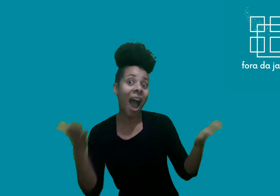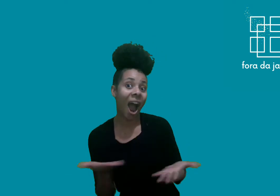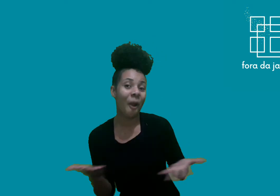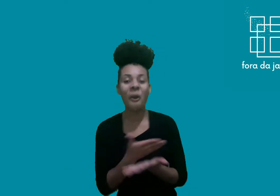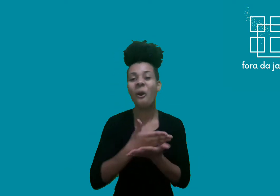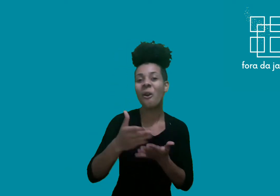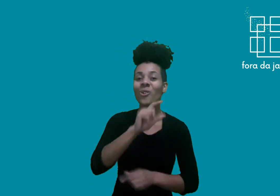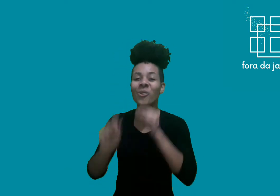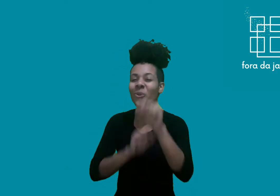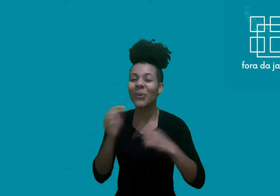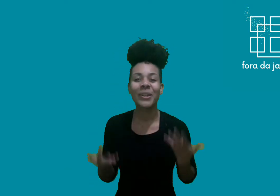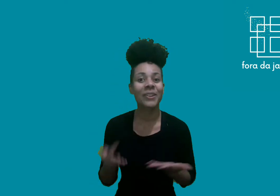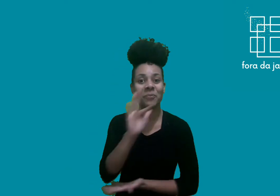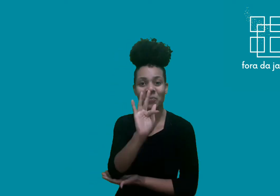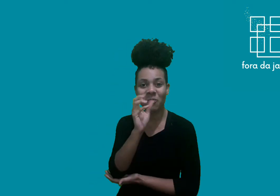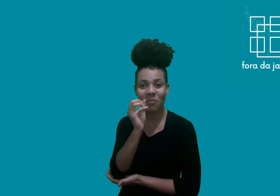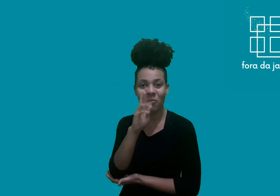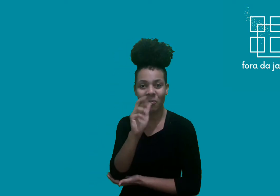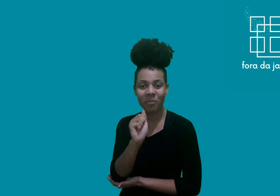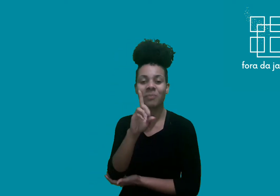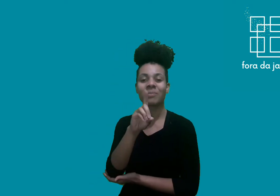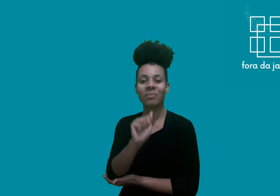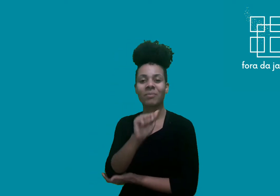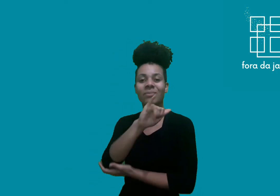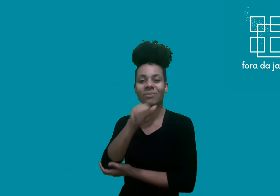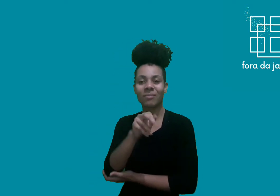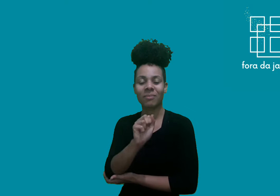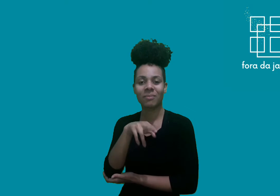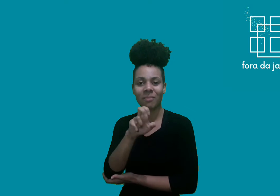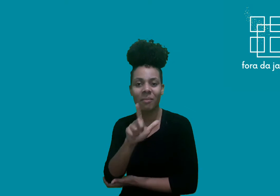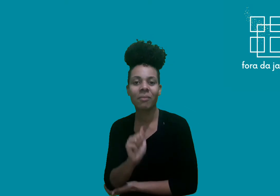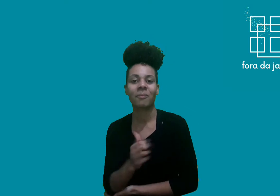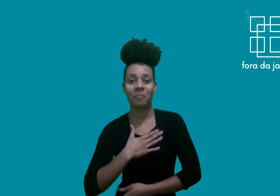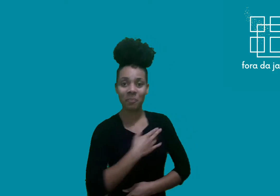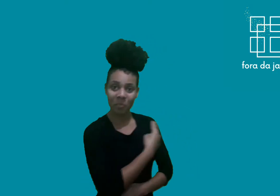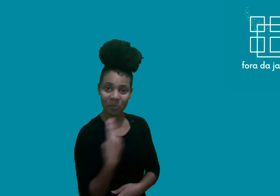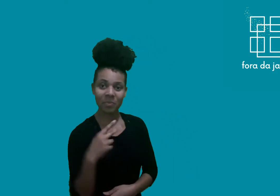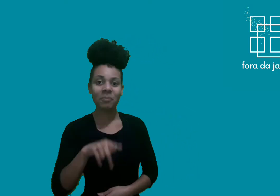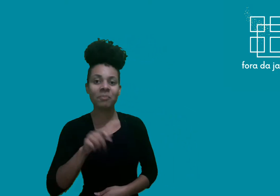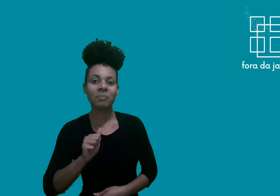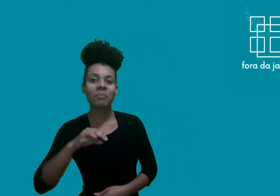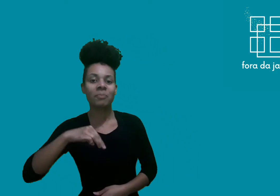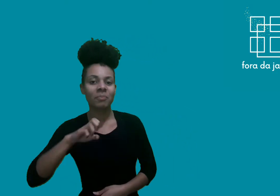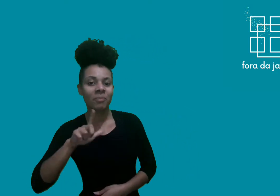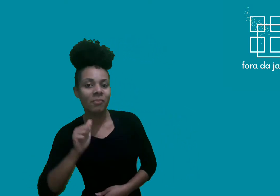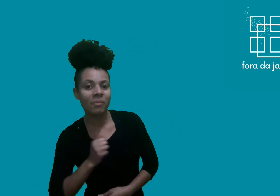Começa agora mais um Fora da Janela. Eu sou a Pamela. Eu sou a Laiane. E no episódio de hoje nós vamos falar sobre